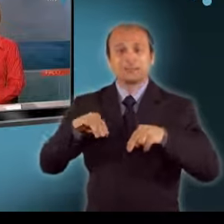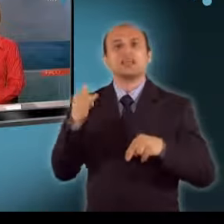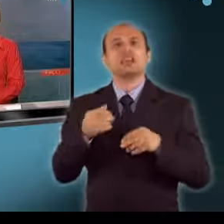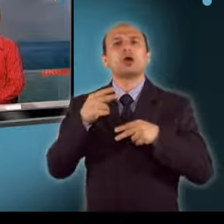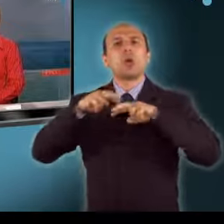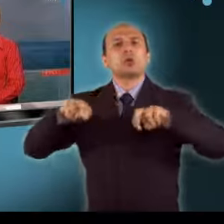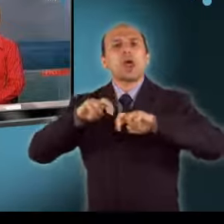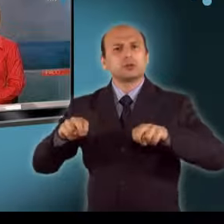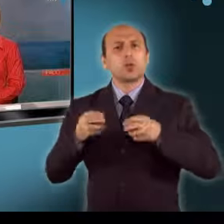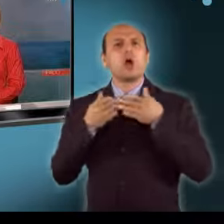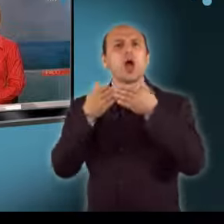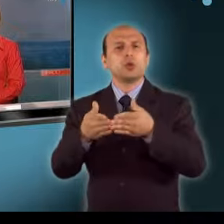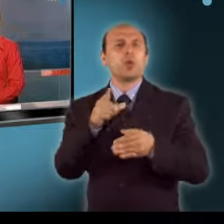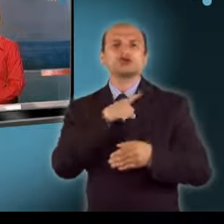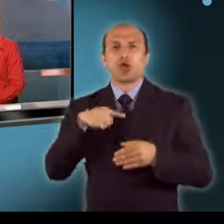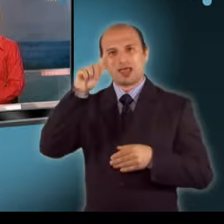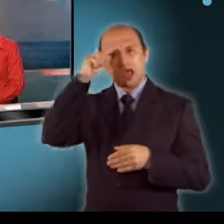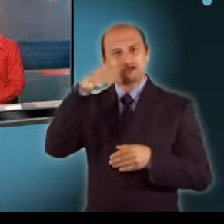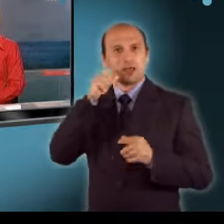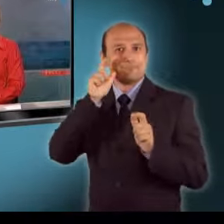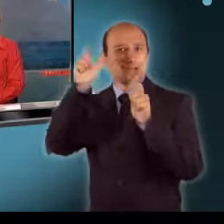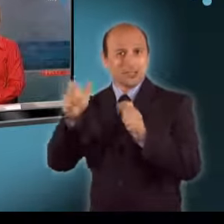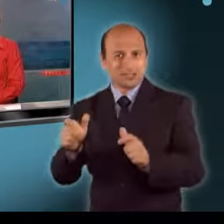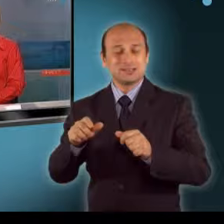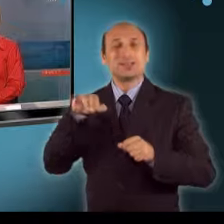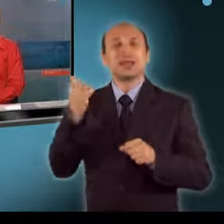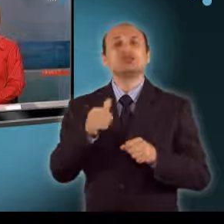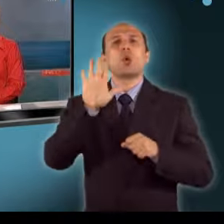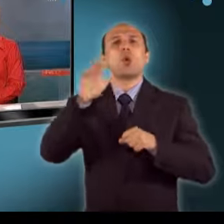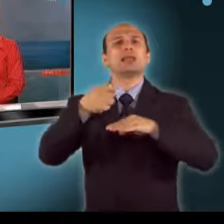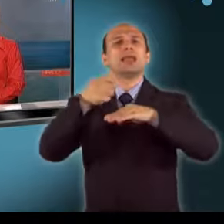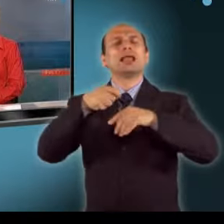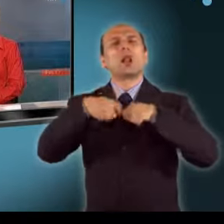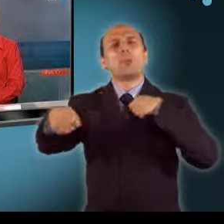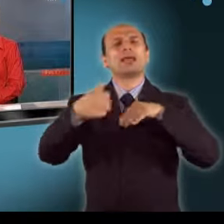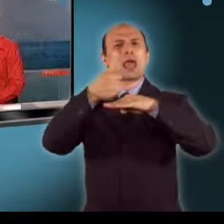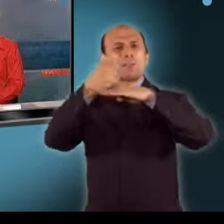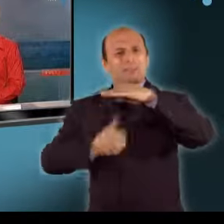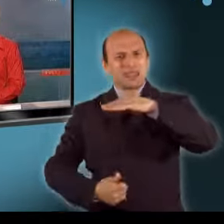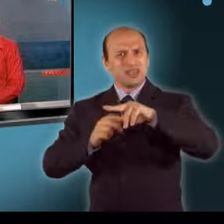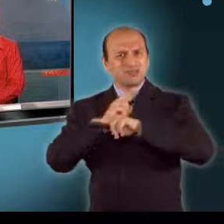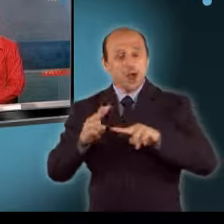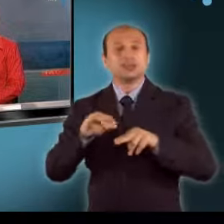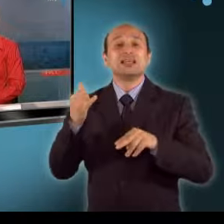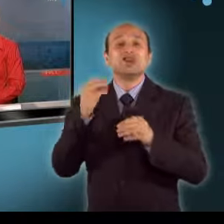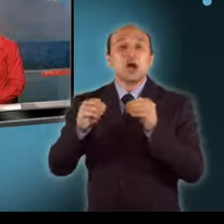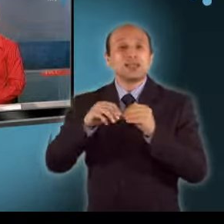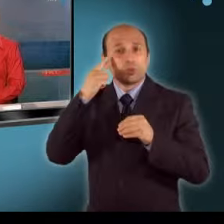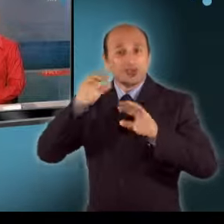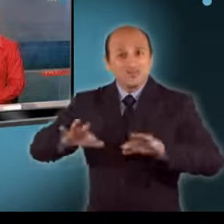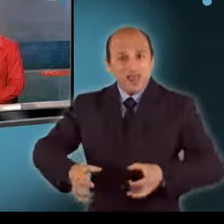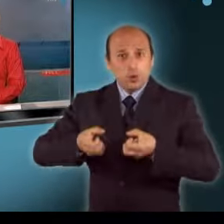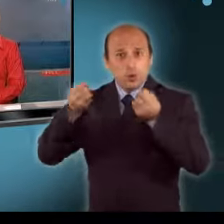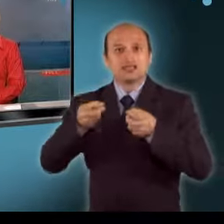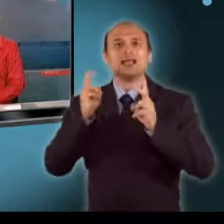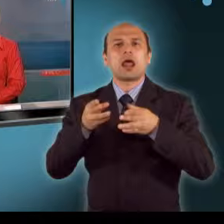érnek oda. A katasztrófa helyszínén az óceán 5 kilométer mély, így ahhoz, hogy a felszínre hozzák az Air France gép elsüllyedt roncsait, mély